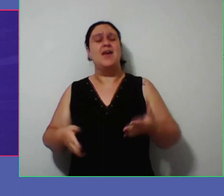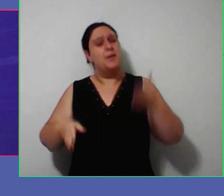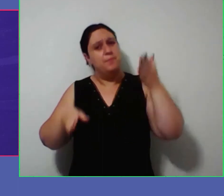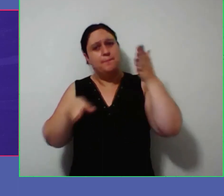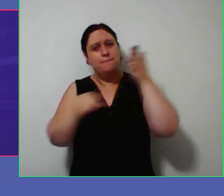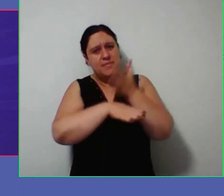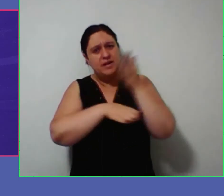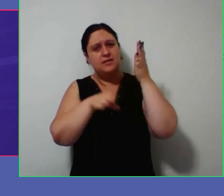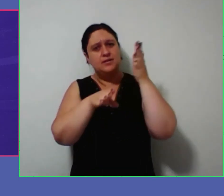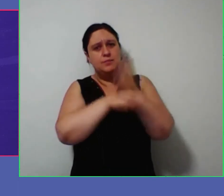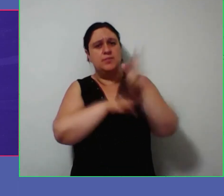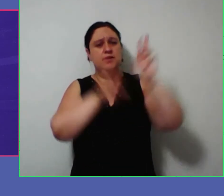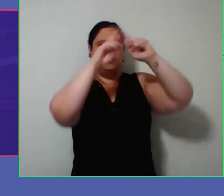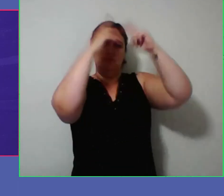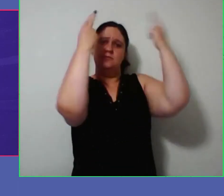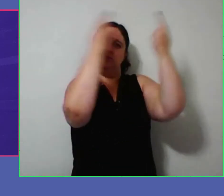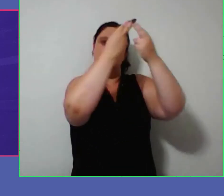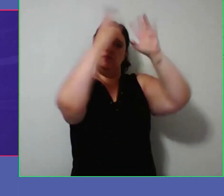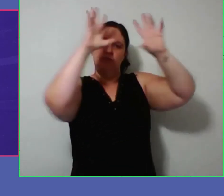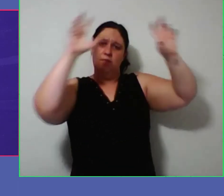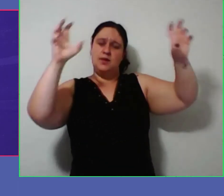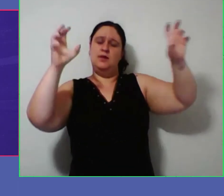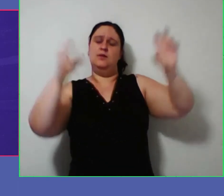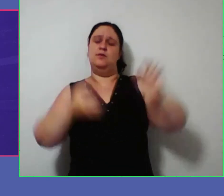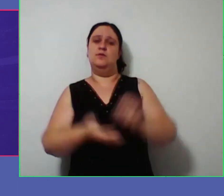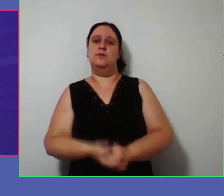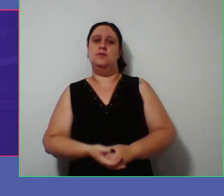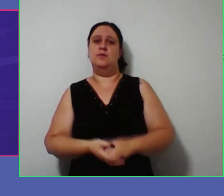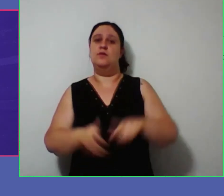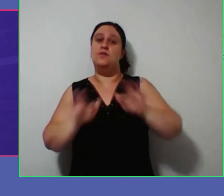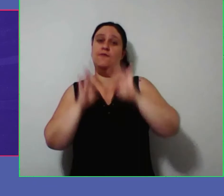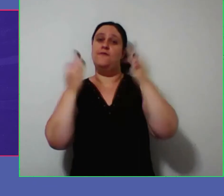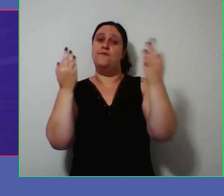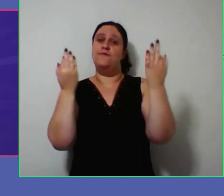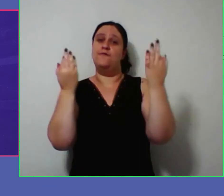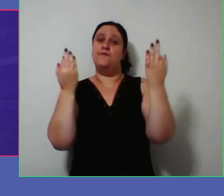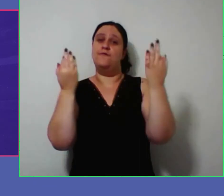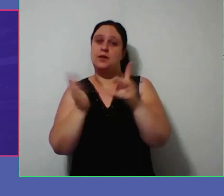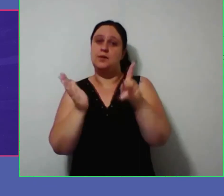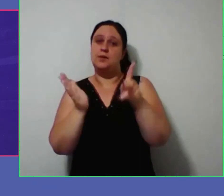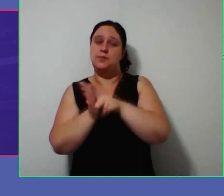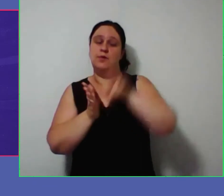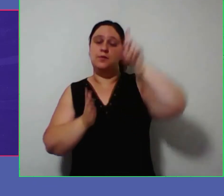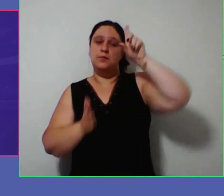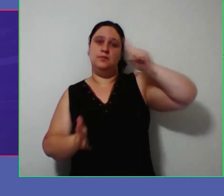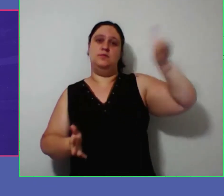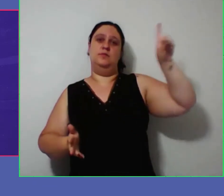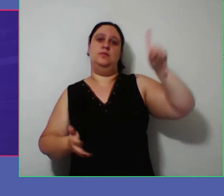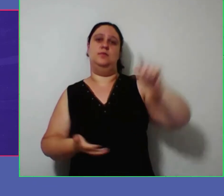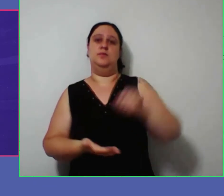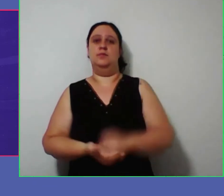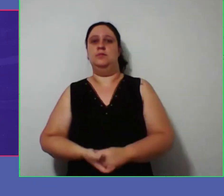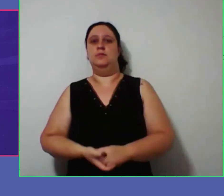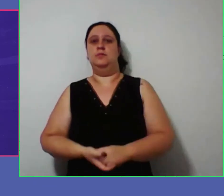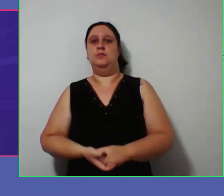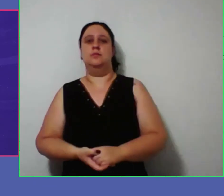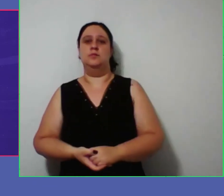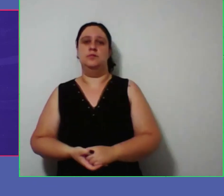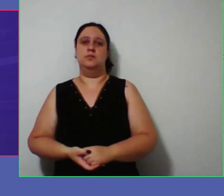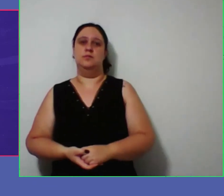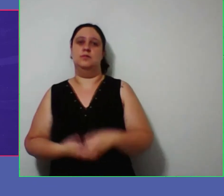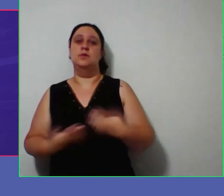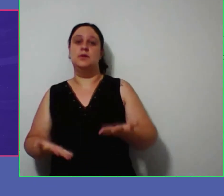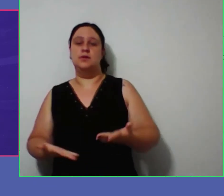e sois da família de Deus, sois da casa de Deus. É aí que vem em seguida, irmãos, edificados sobre